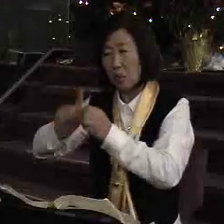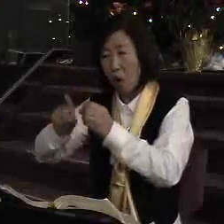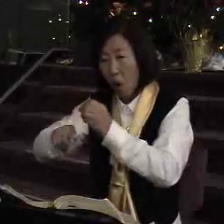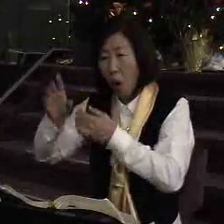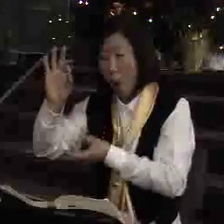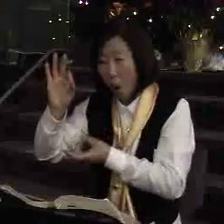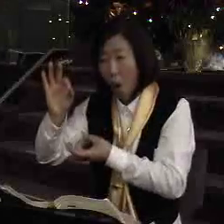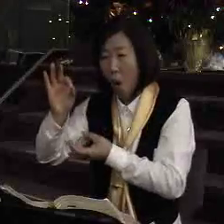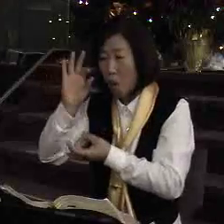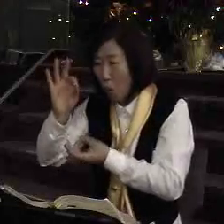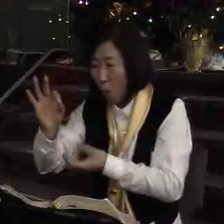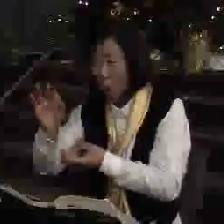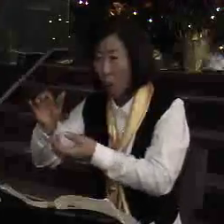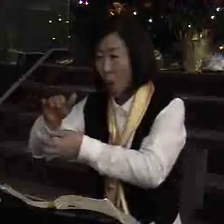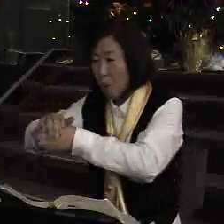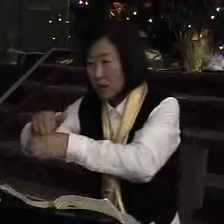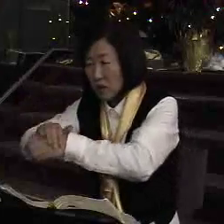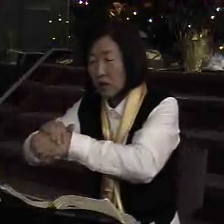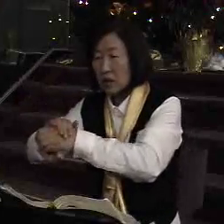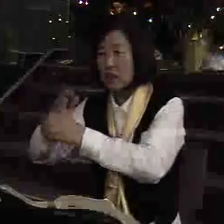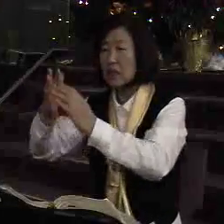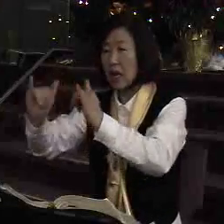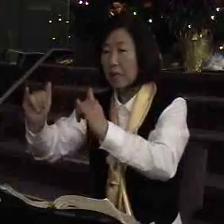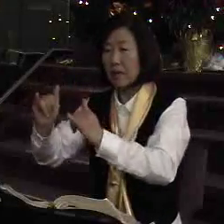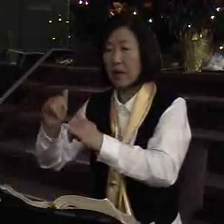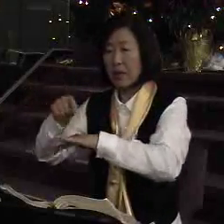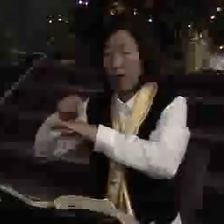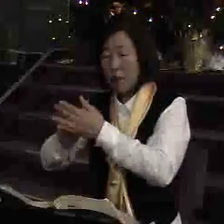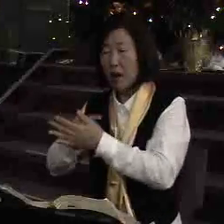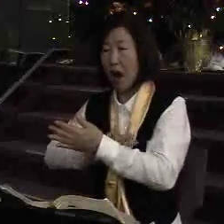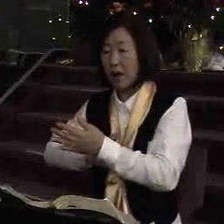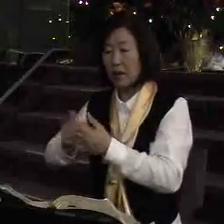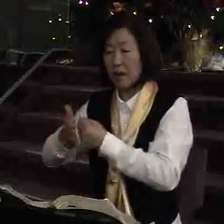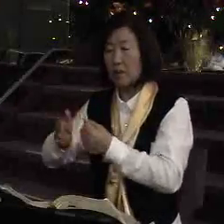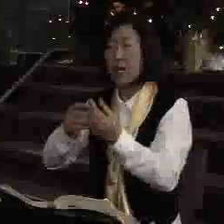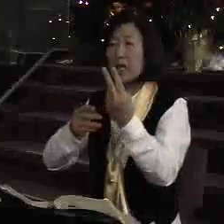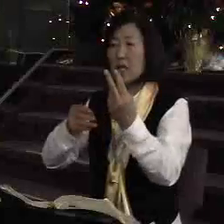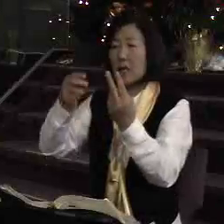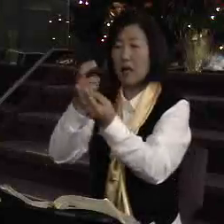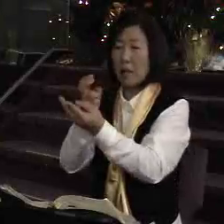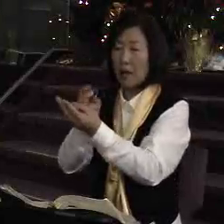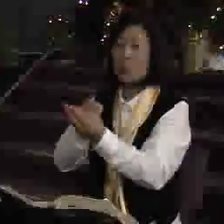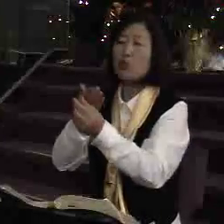보고 만지려고 하는 인간들의 경향을 아셨기 때문에 제2 계명을 주십니다.